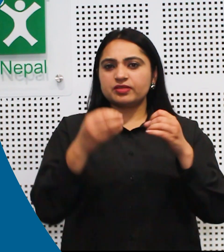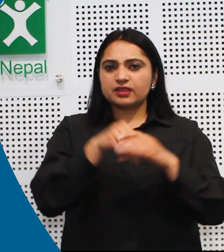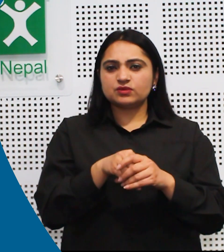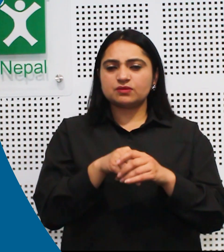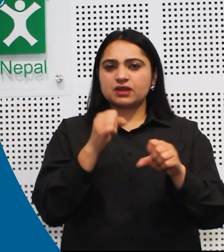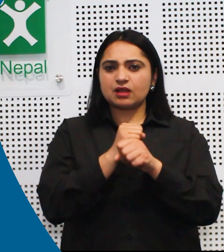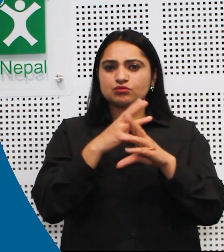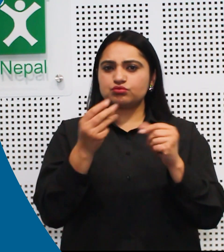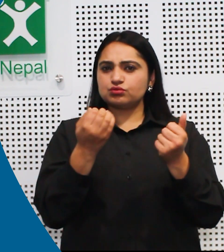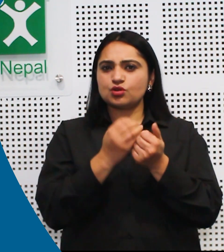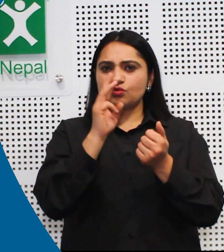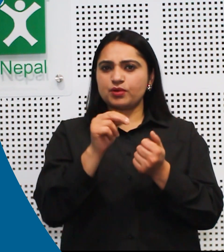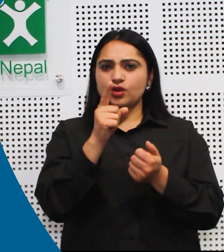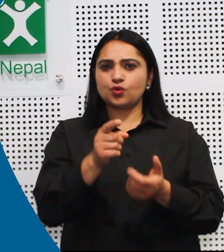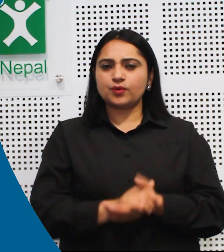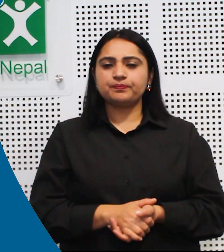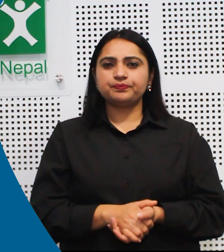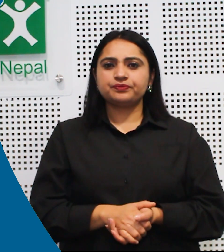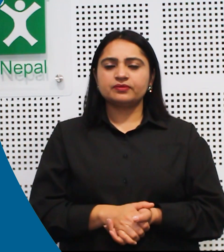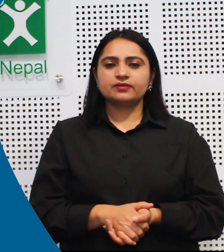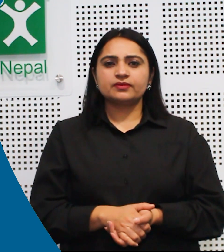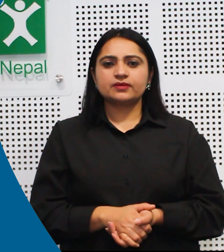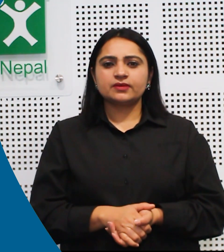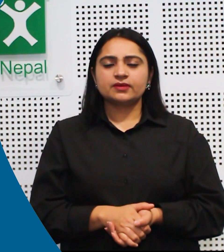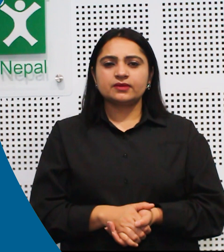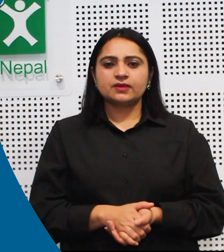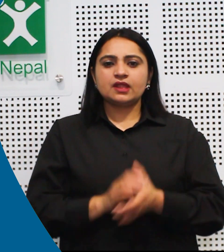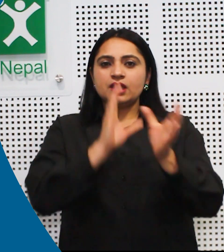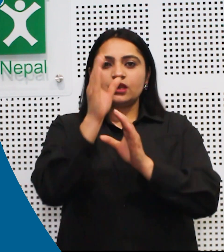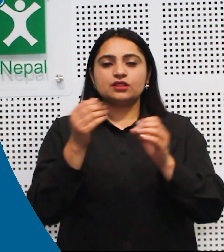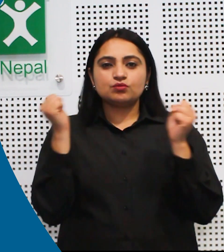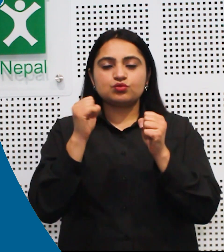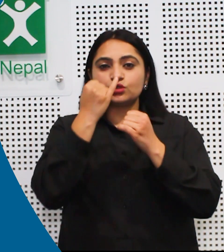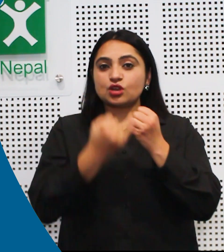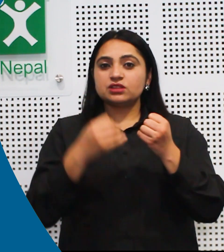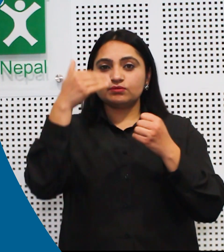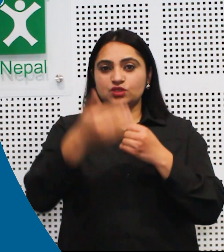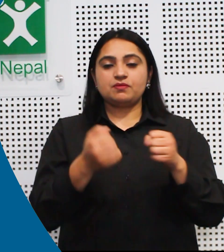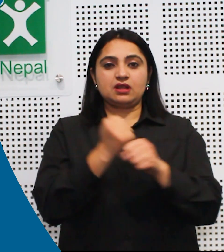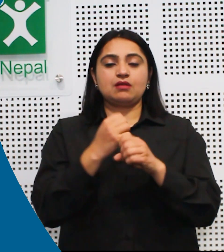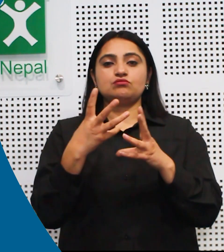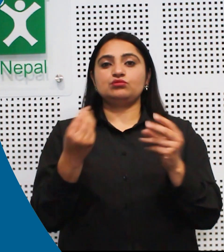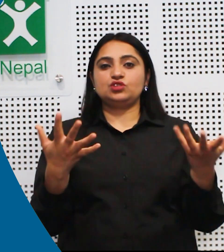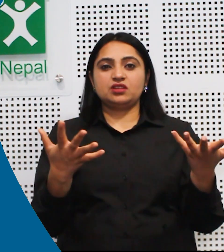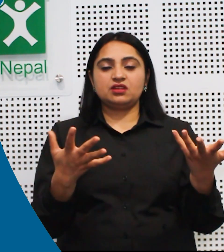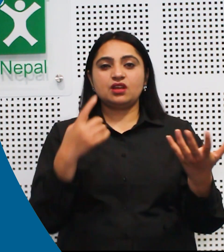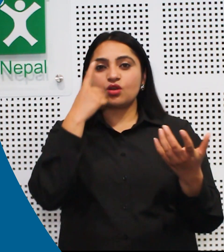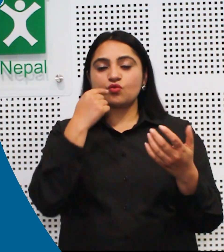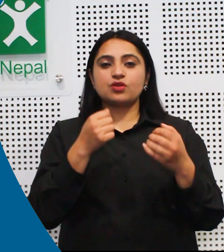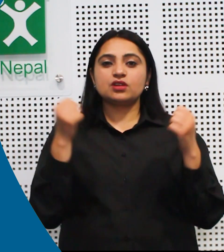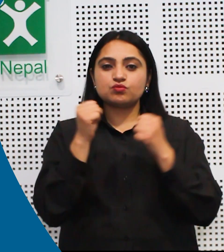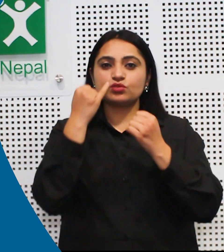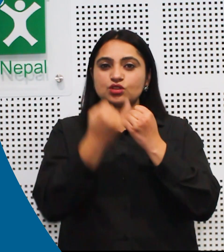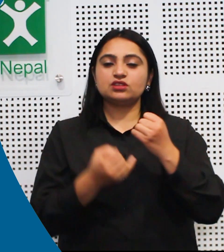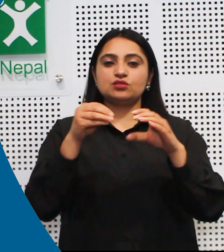काम सकिसक्नुपर्ने भनेर उल्लेख गरिएको छ होइन। यदि त्यो पुष मसान्तसम्म सकिएन अथवा कतिले पुष मसान्तभित्र